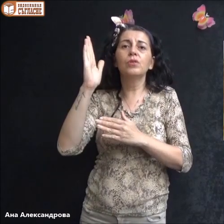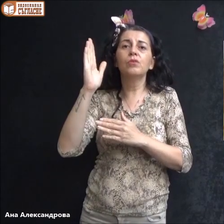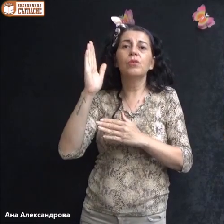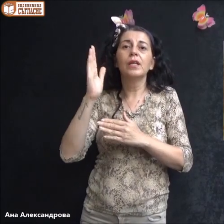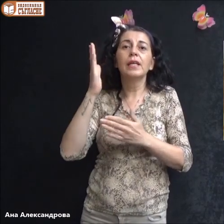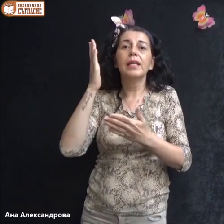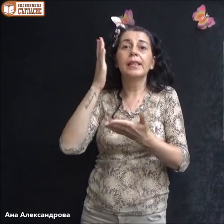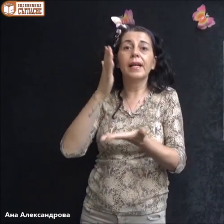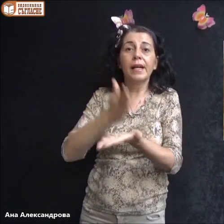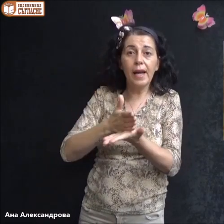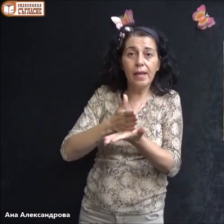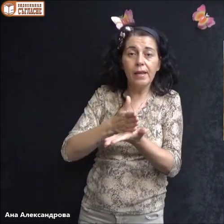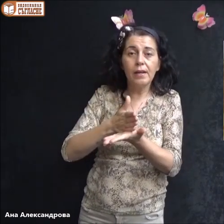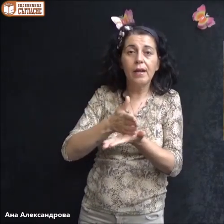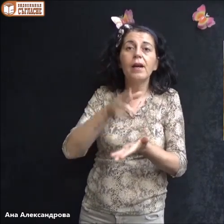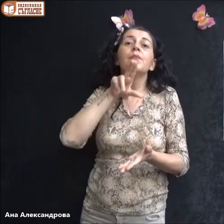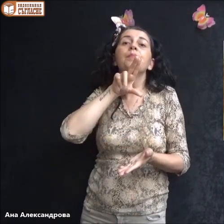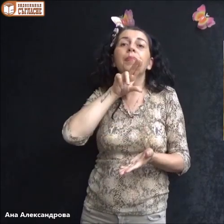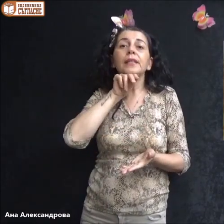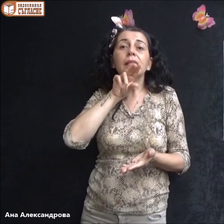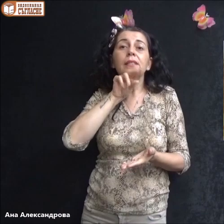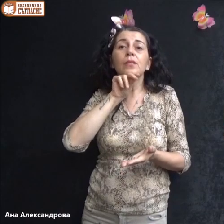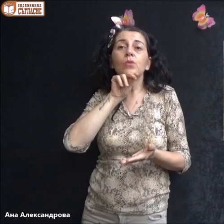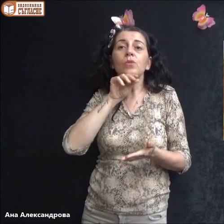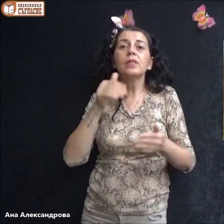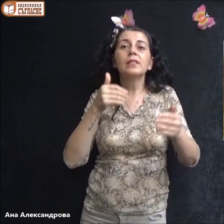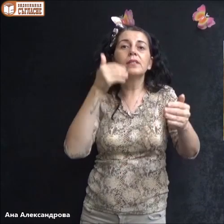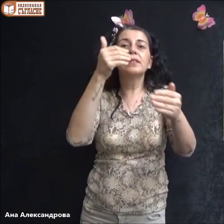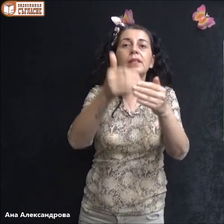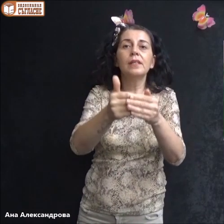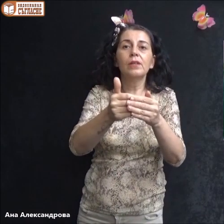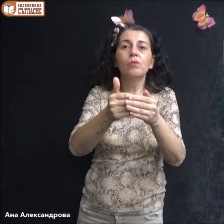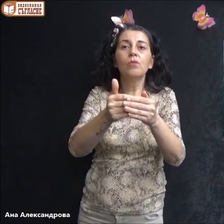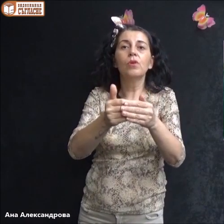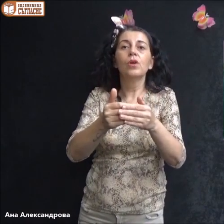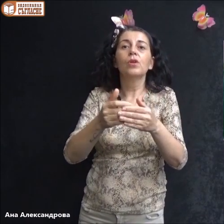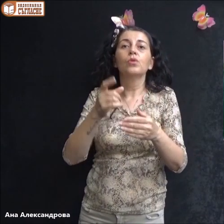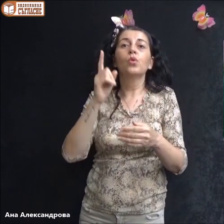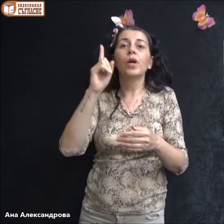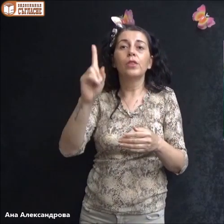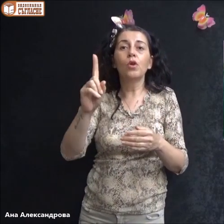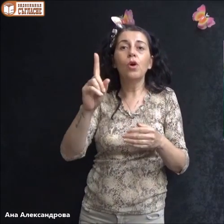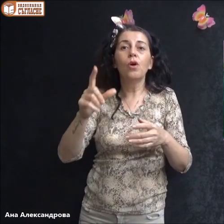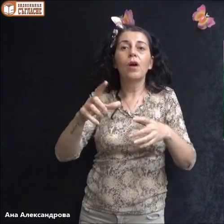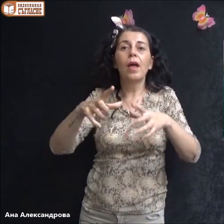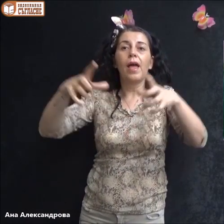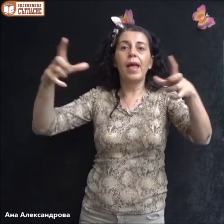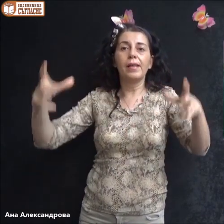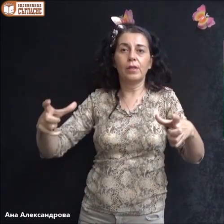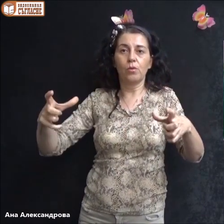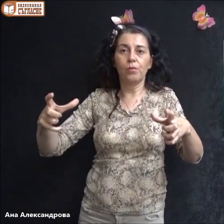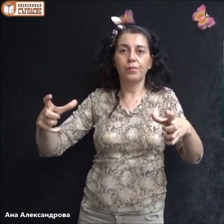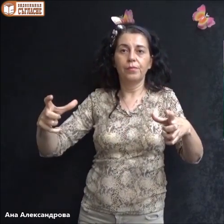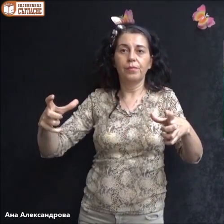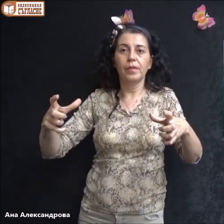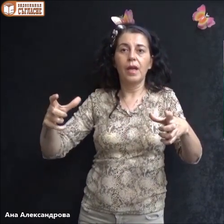Ходил и накрая патенцето стигнало до едно езеро.